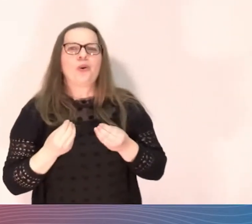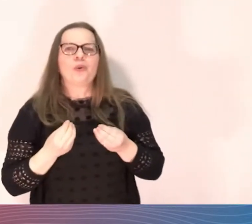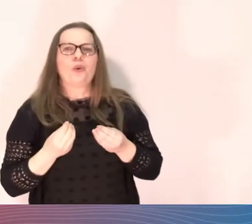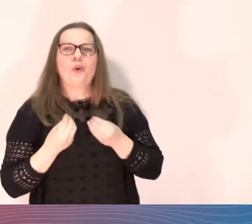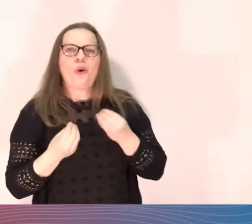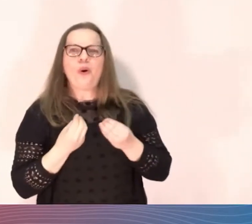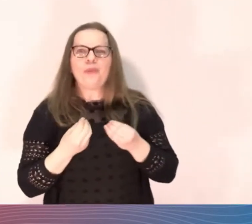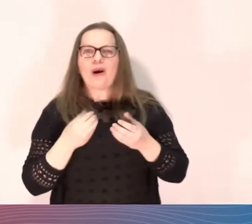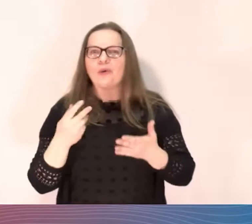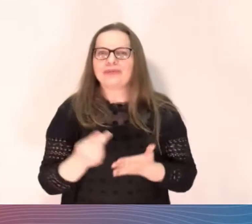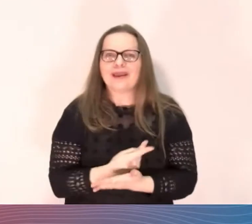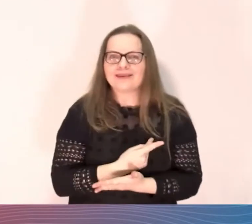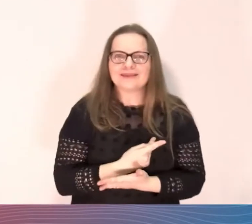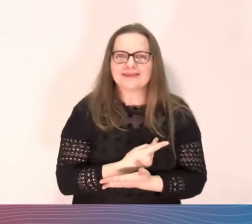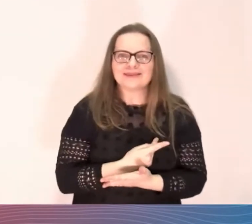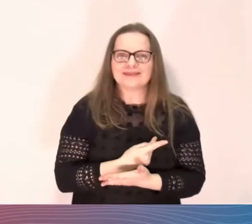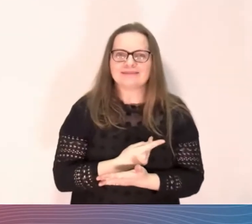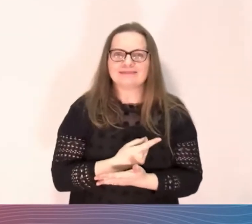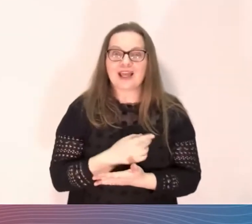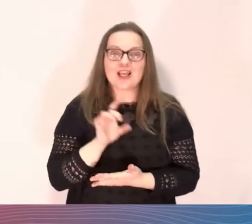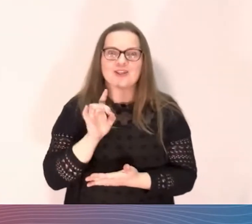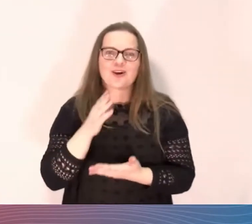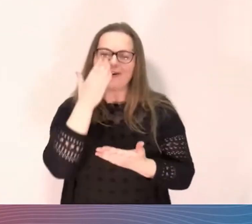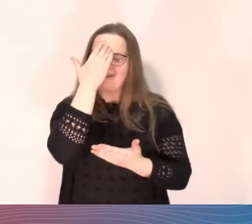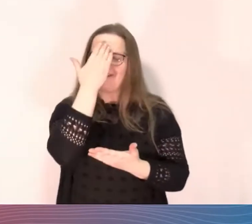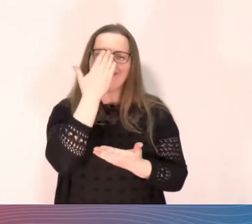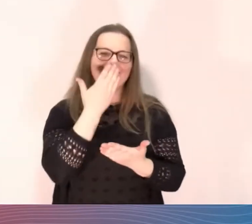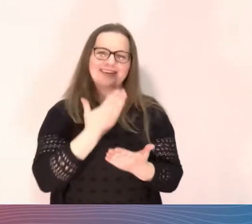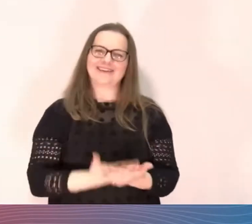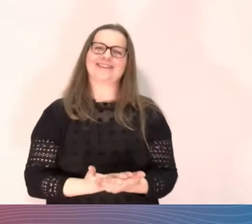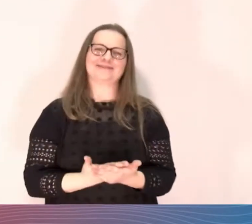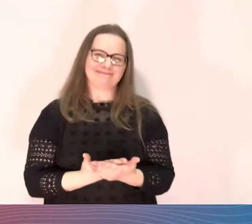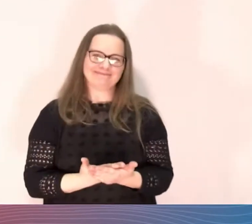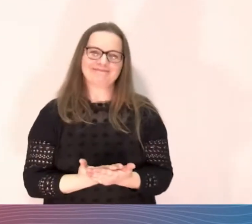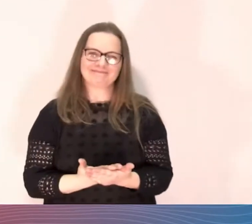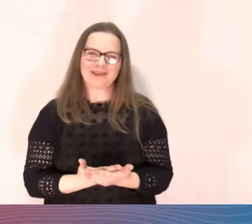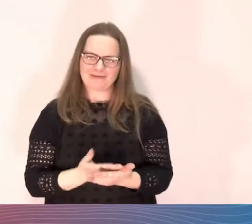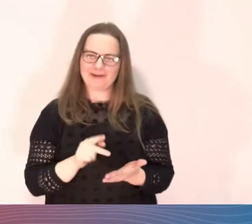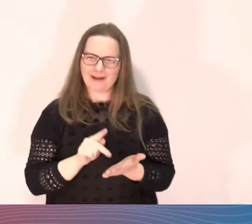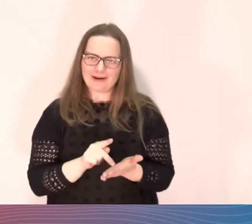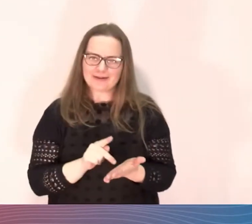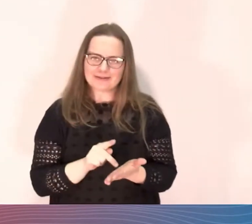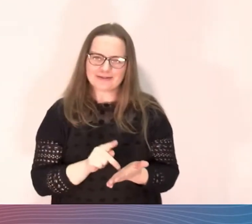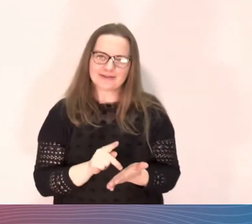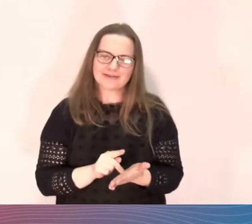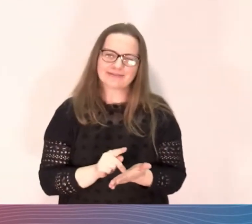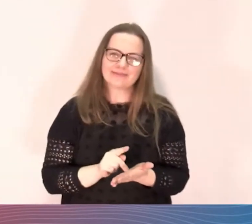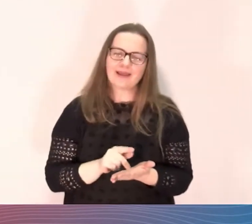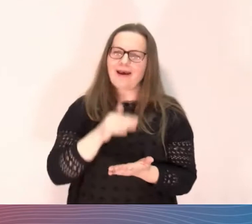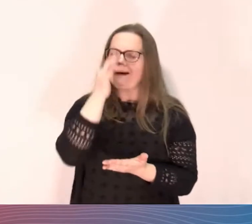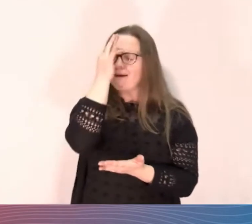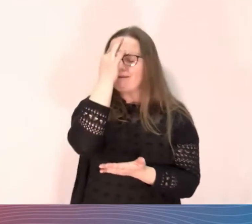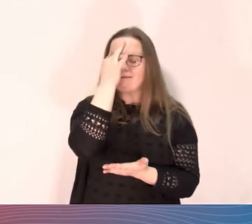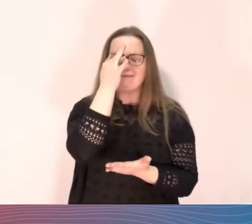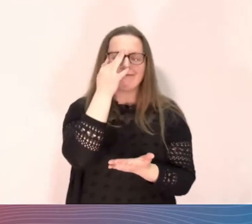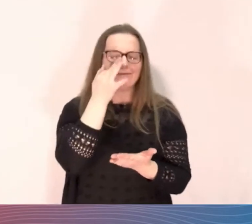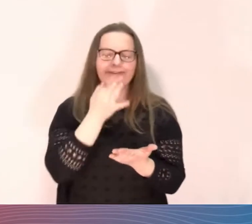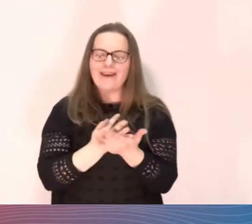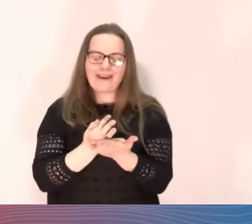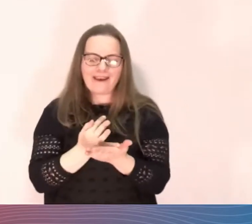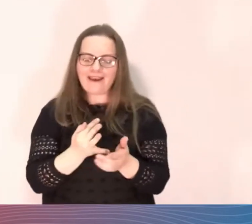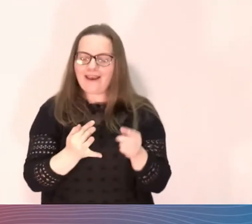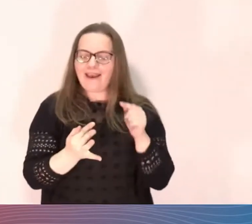Pelo seu crer na palavra. Eu não é? Então, a fé faz